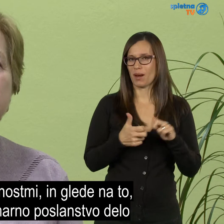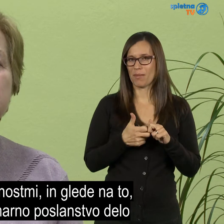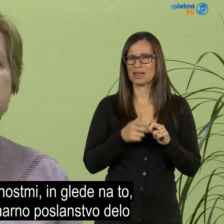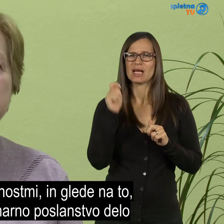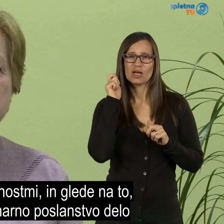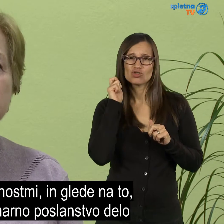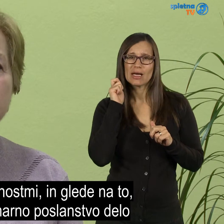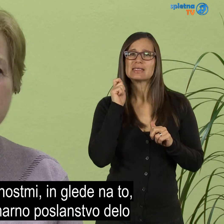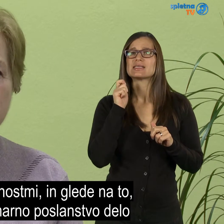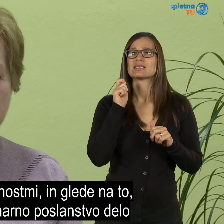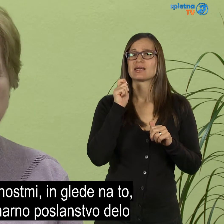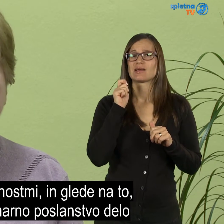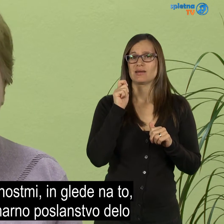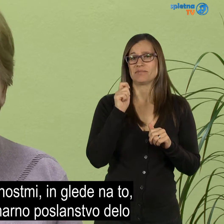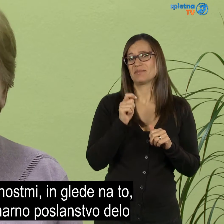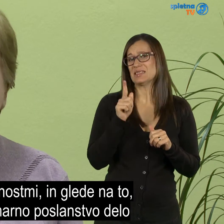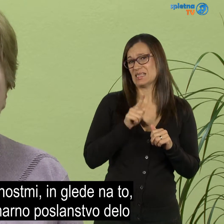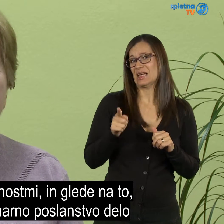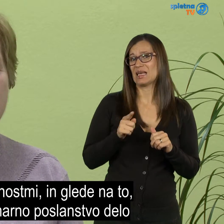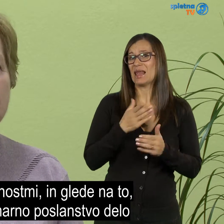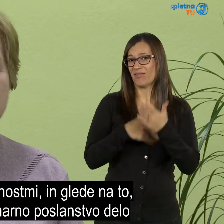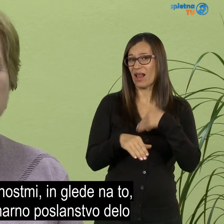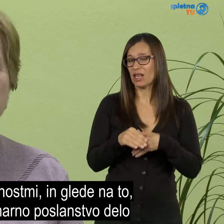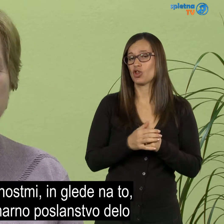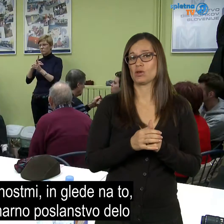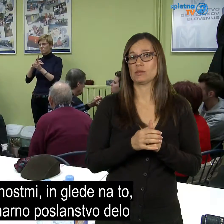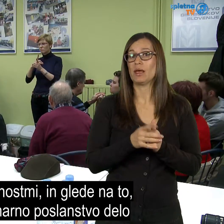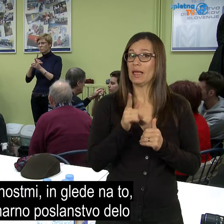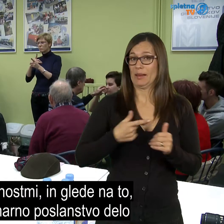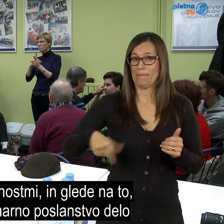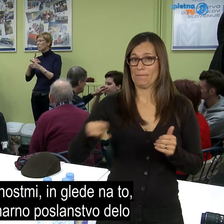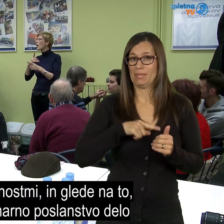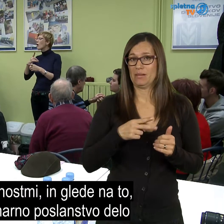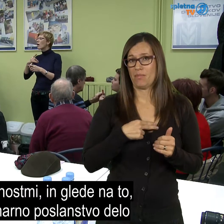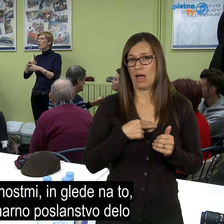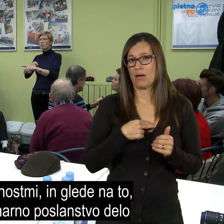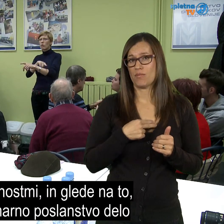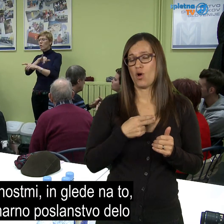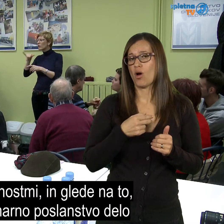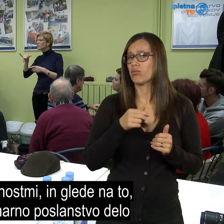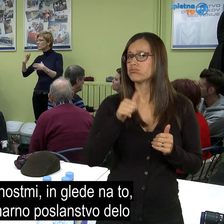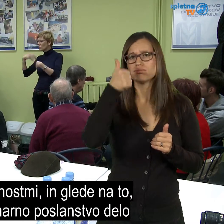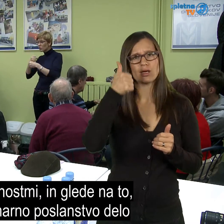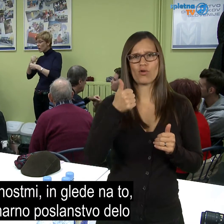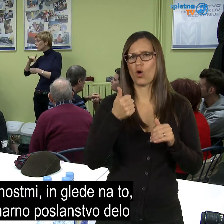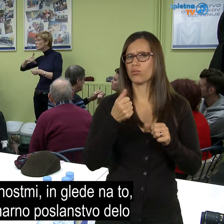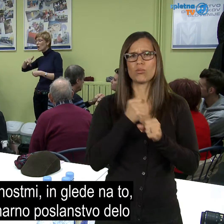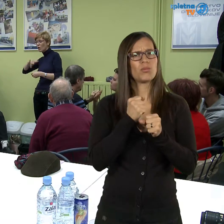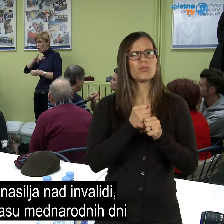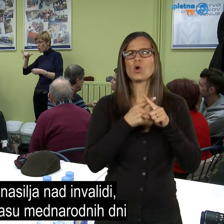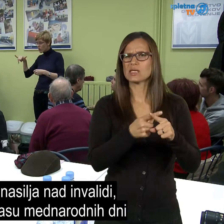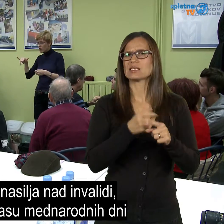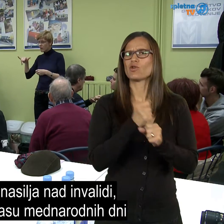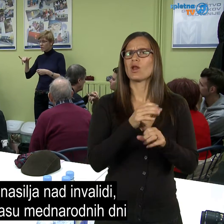problematikah žensk z invalidnostmi, in glede na to, da imamo mi primarno poslanstvo, delo